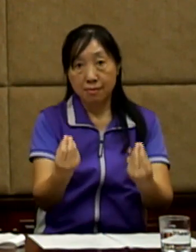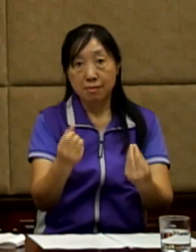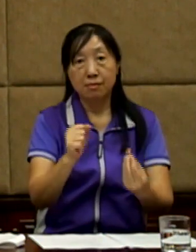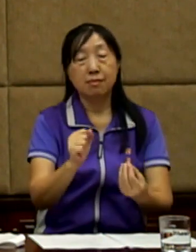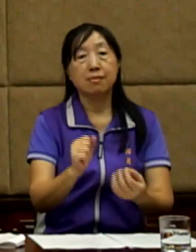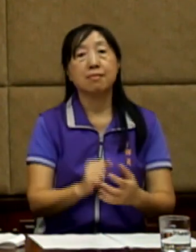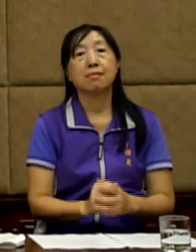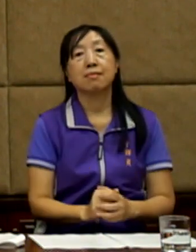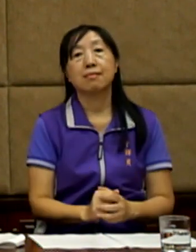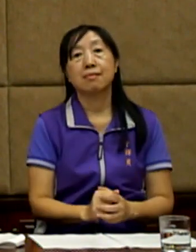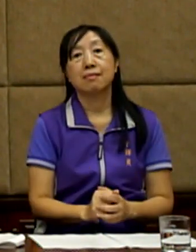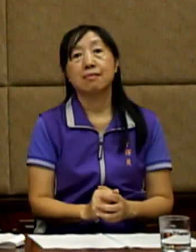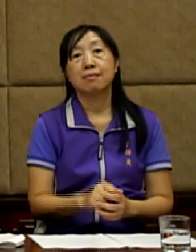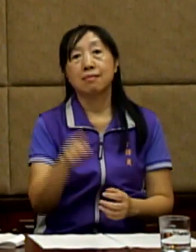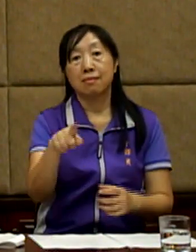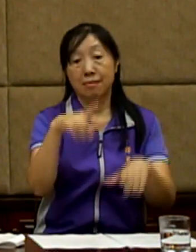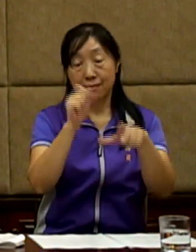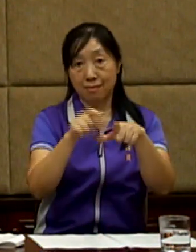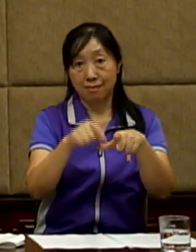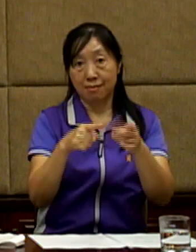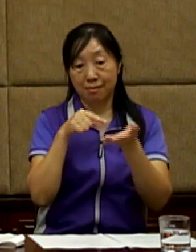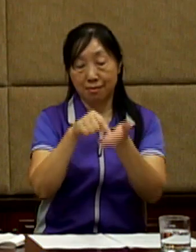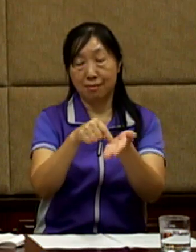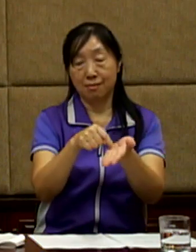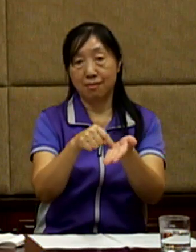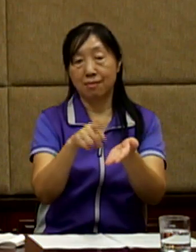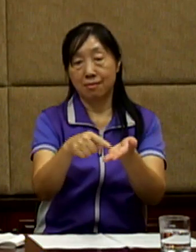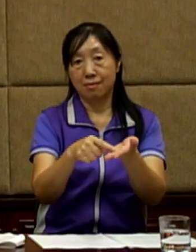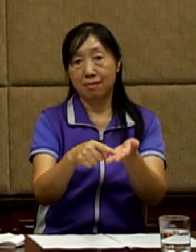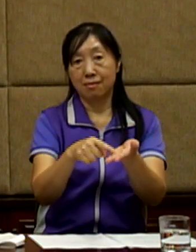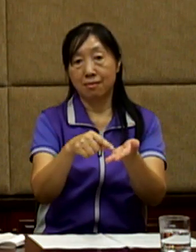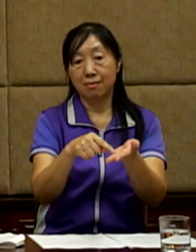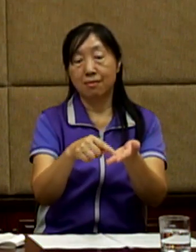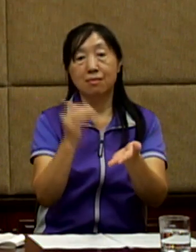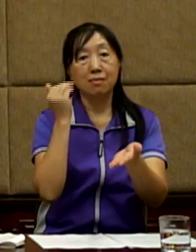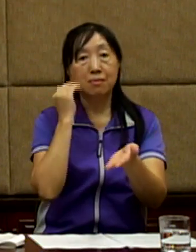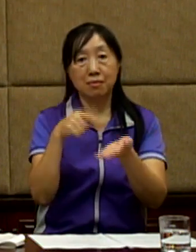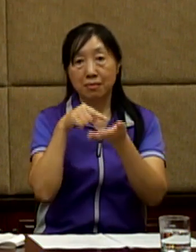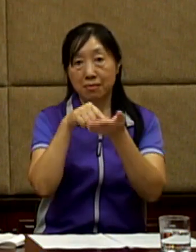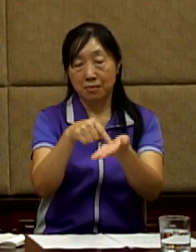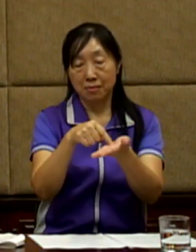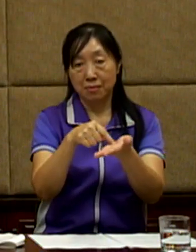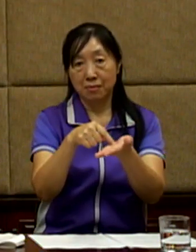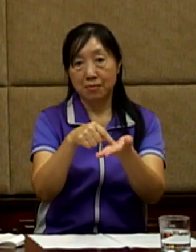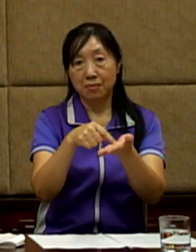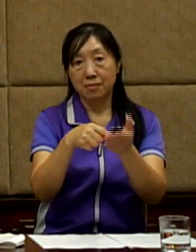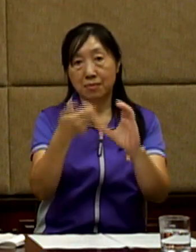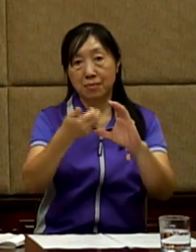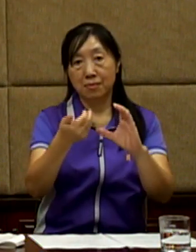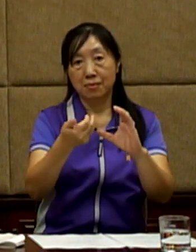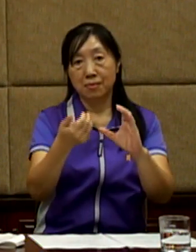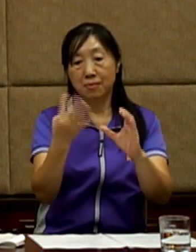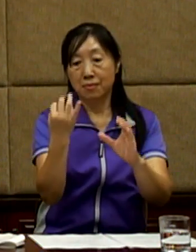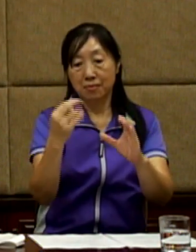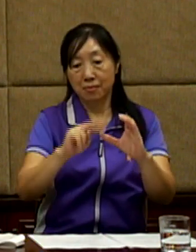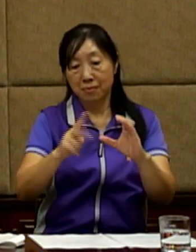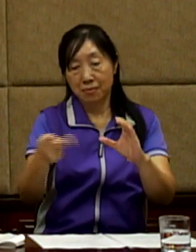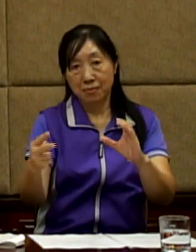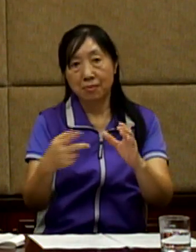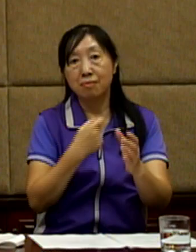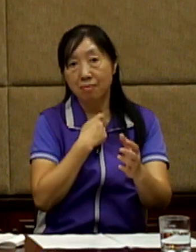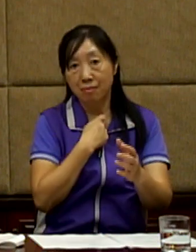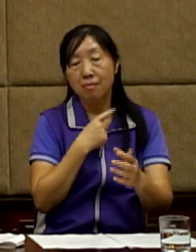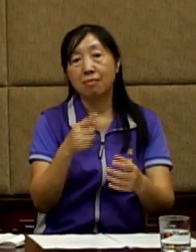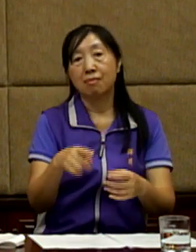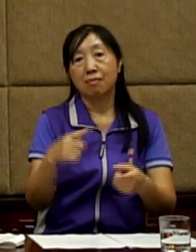另外也讲说，业者要来申请频道计划的那个，就是要来申请频道的那个变更的时候，应该